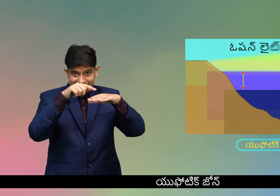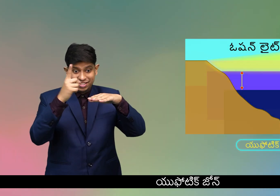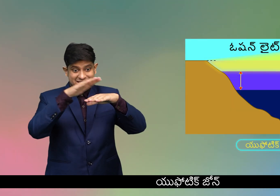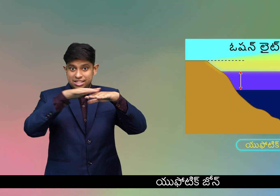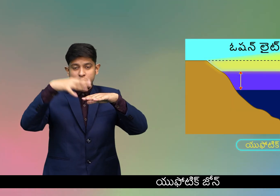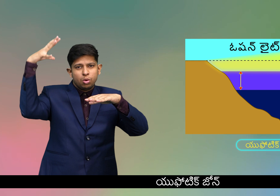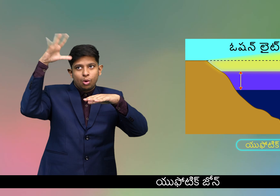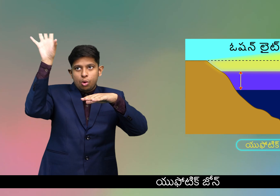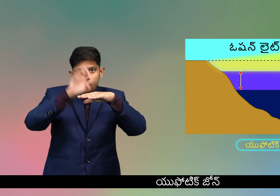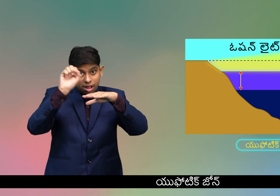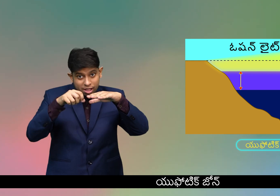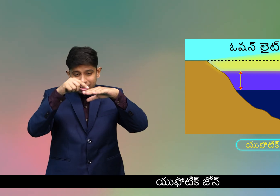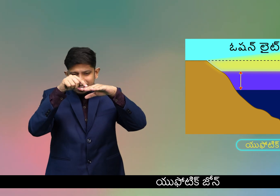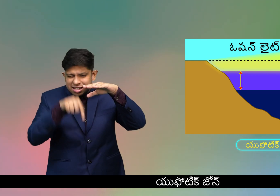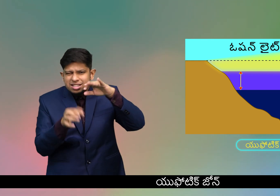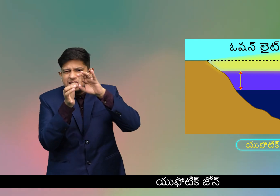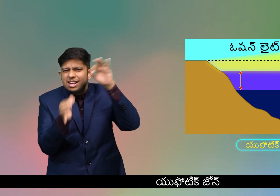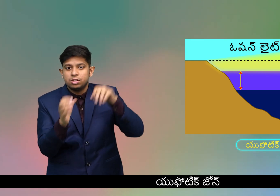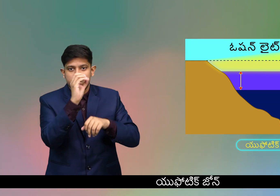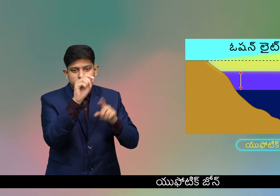యూఫోటిక్ జోన్,